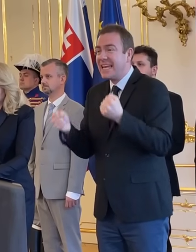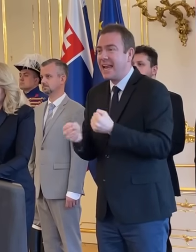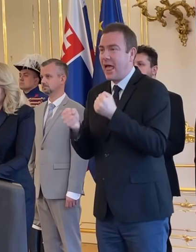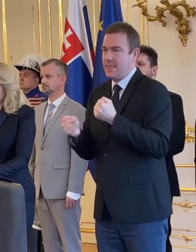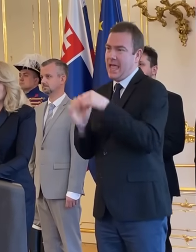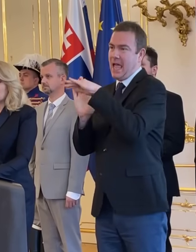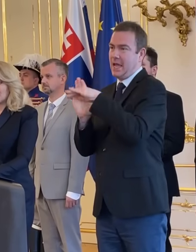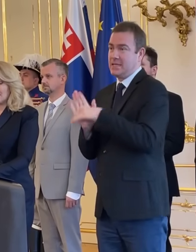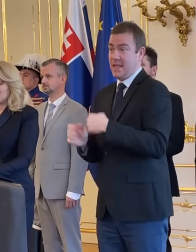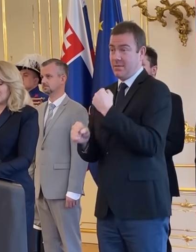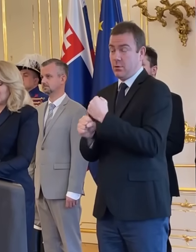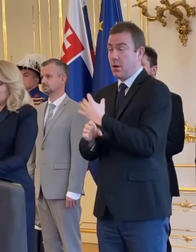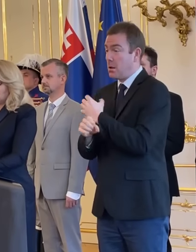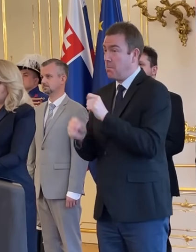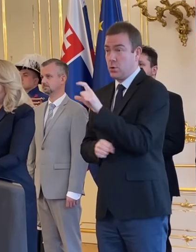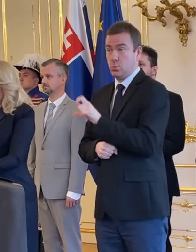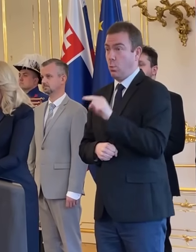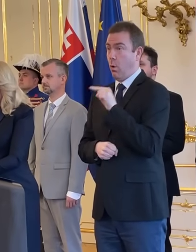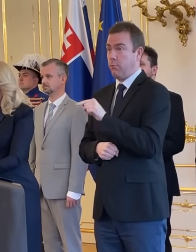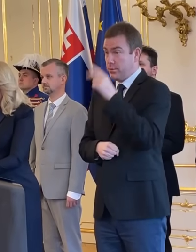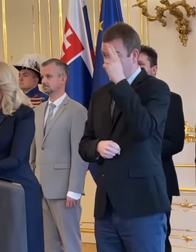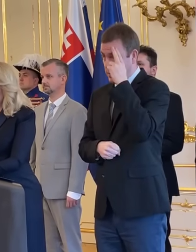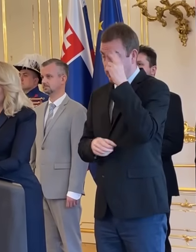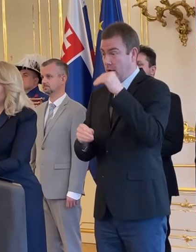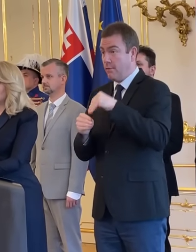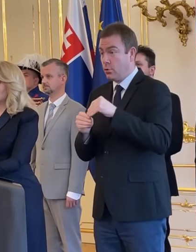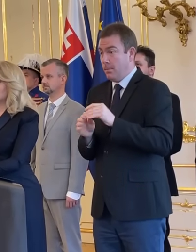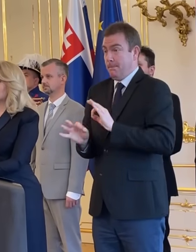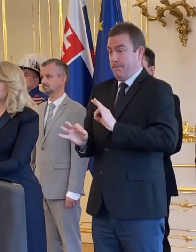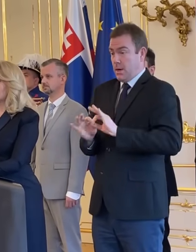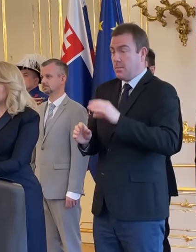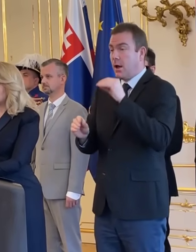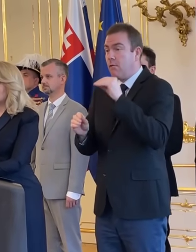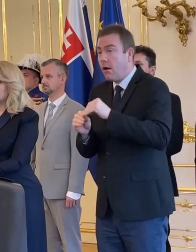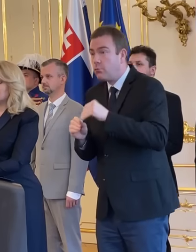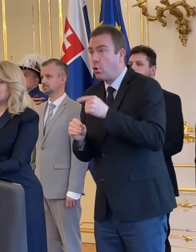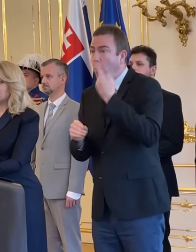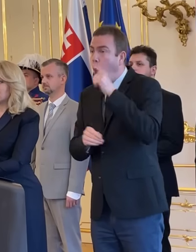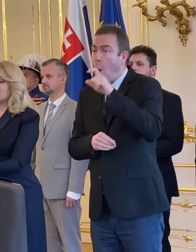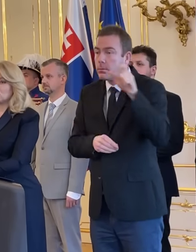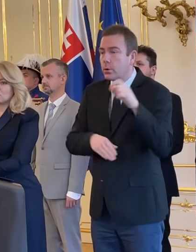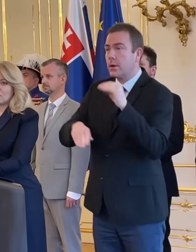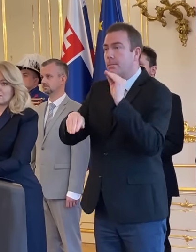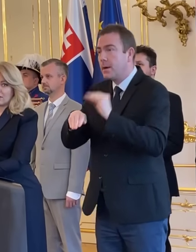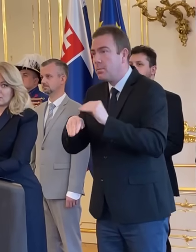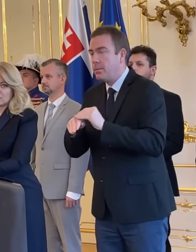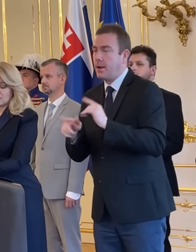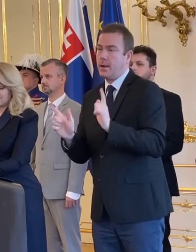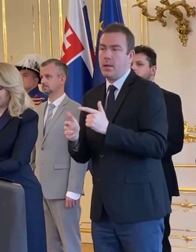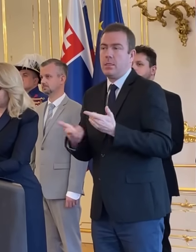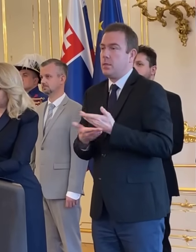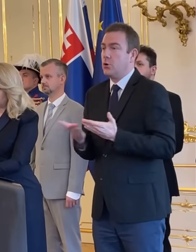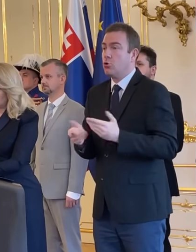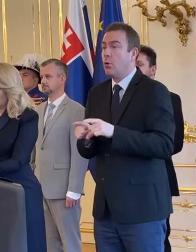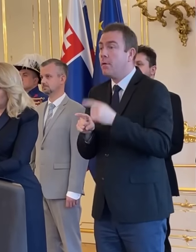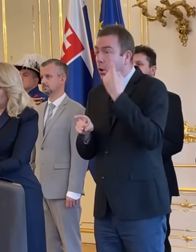dôvodov. To znamená, že v príprave ju nemohli pripomienkovať experti ani odborná